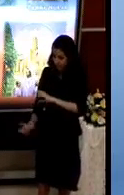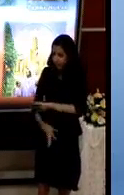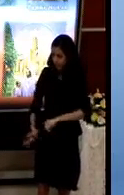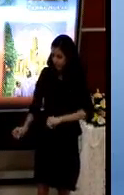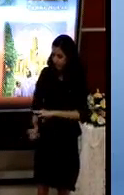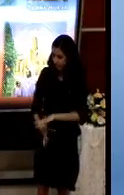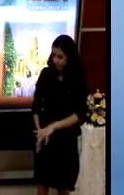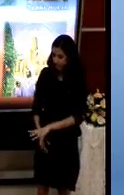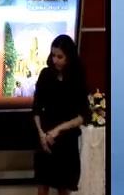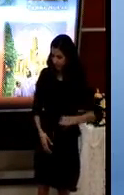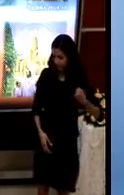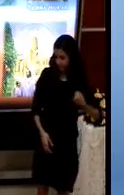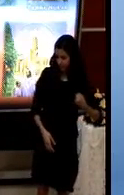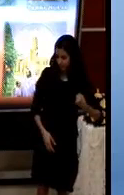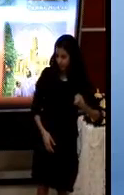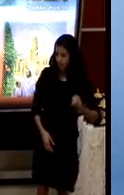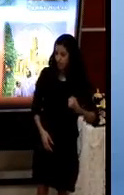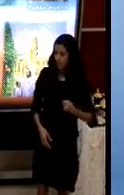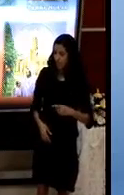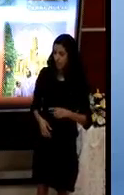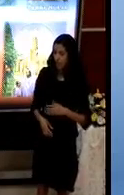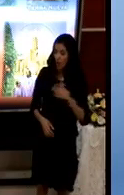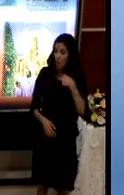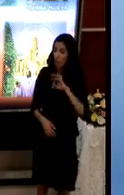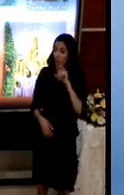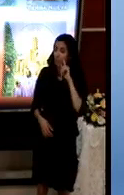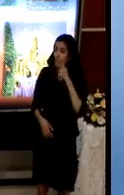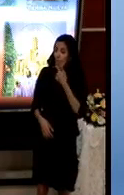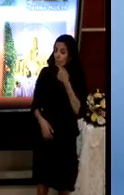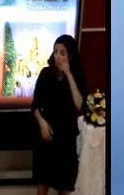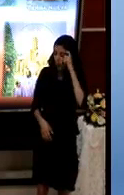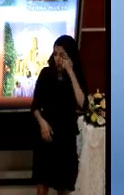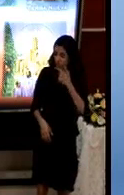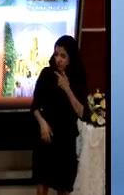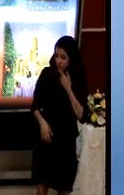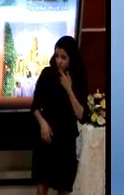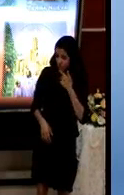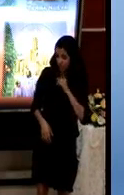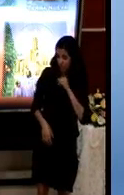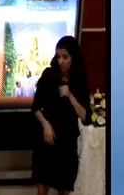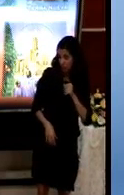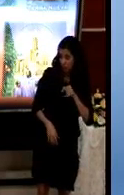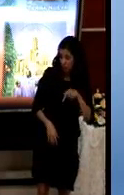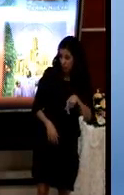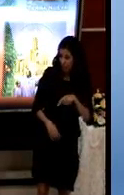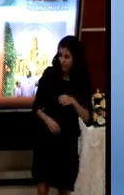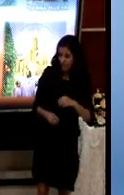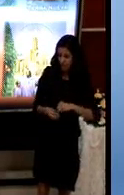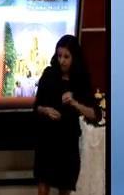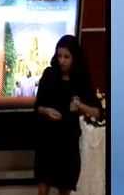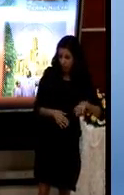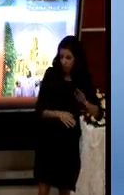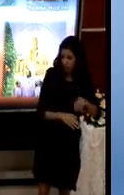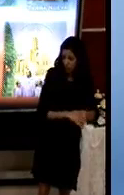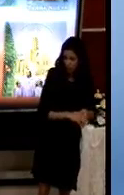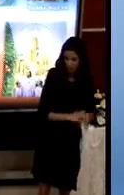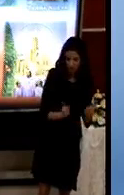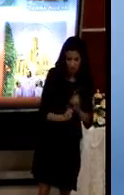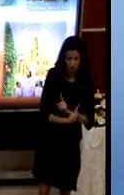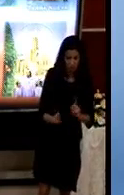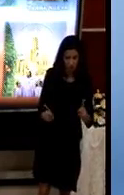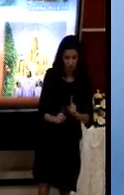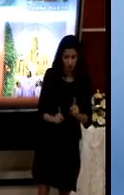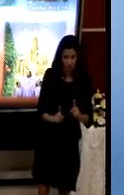Moisés: ninguno deje nada de ello para mañana. Mas ellos no obedecieron a